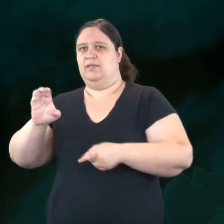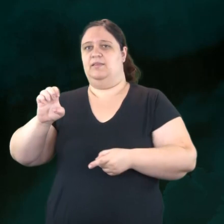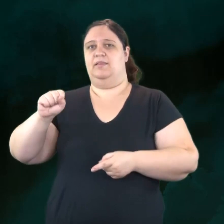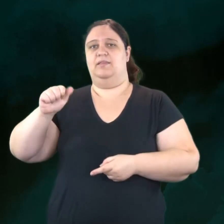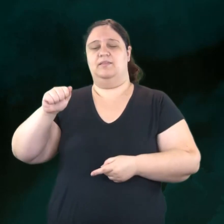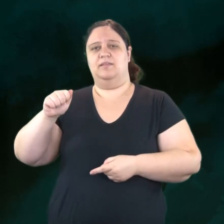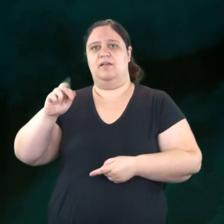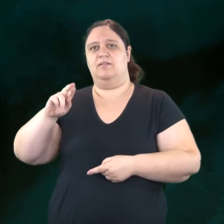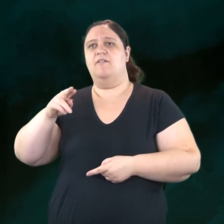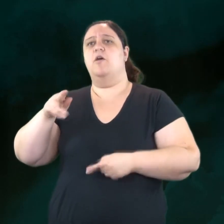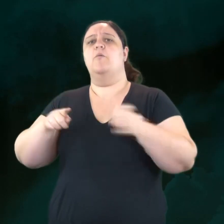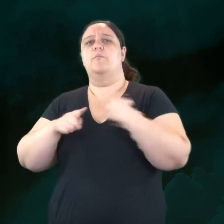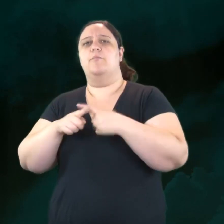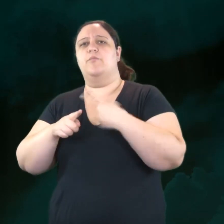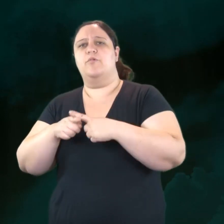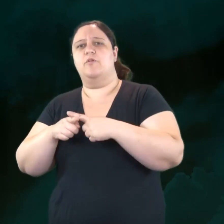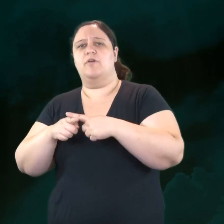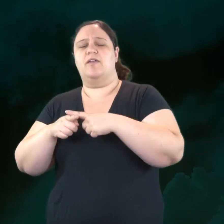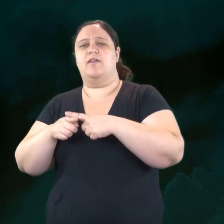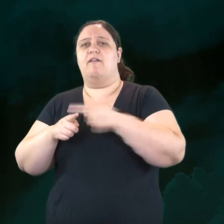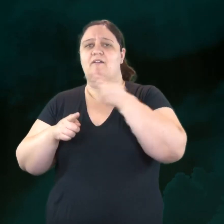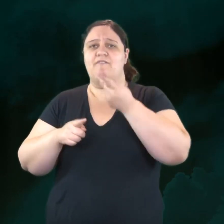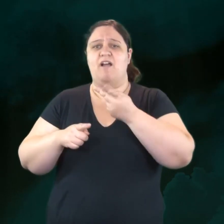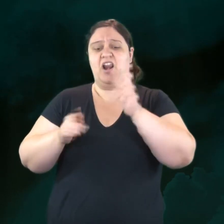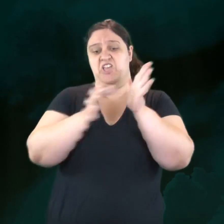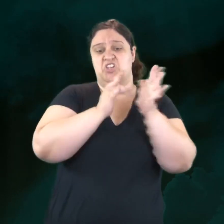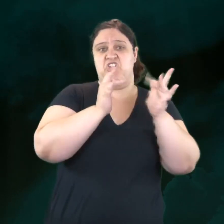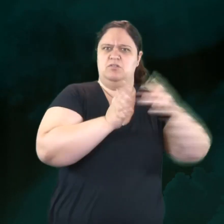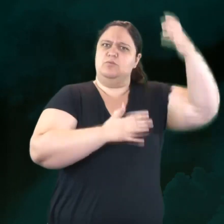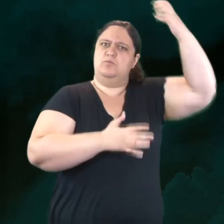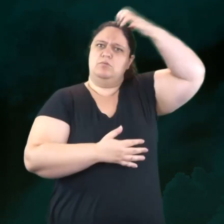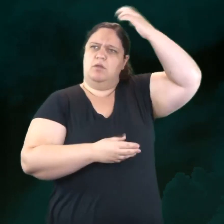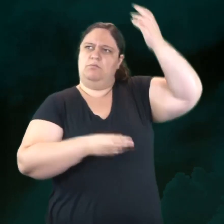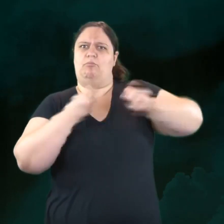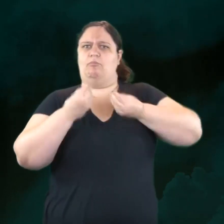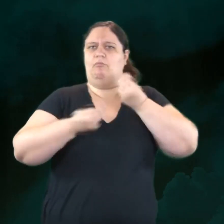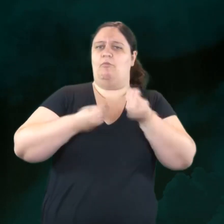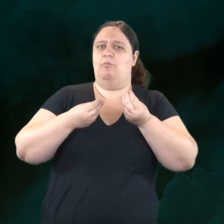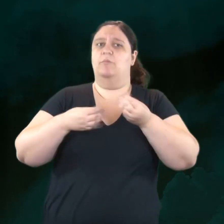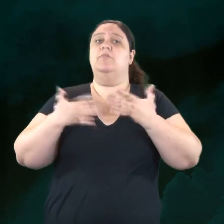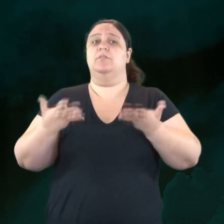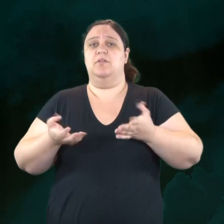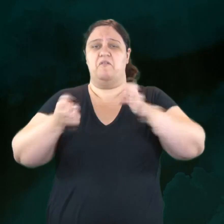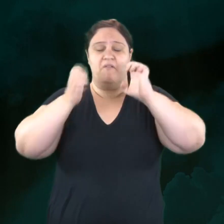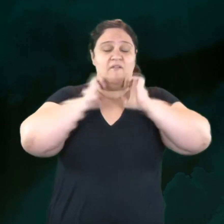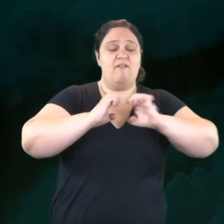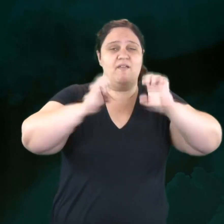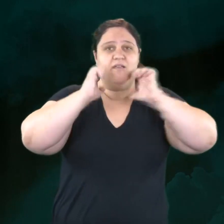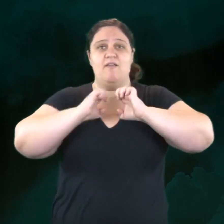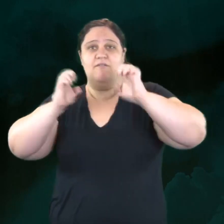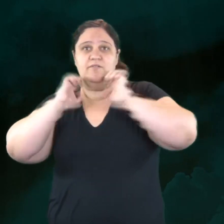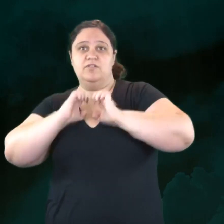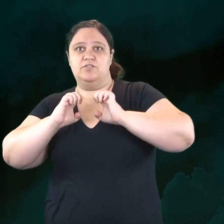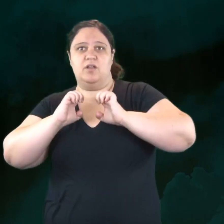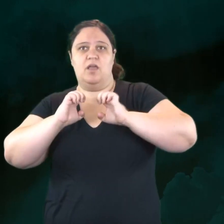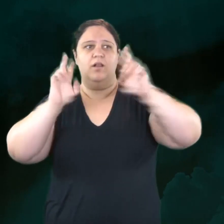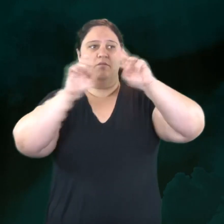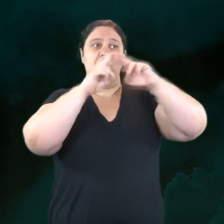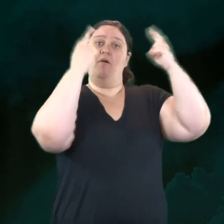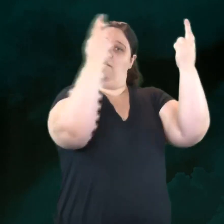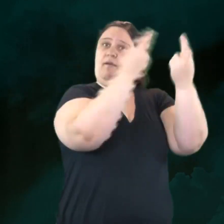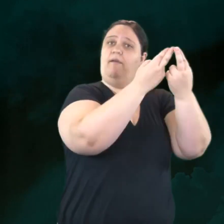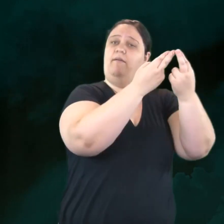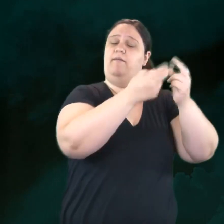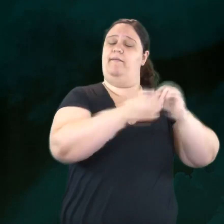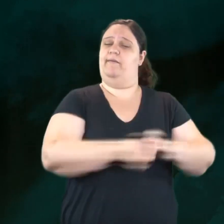rei. Portanto, irmãos, o evangelho que Paulo e Silas pregou, certamente é o evangelho do reino. Lembre-se que nós